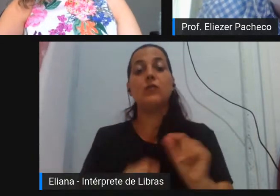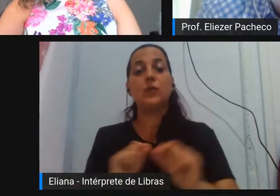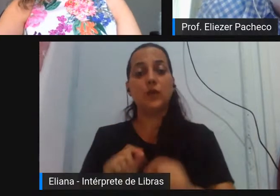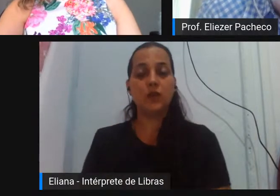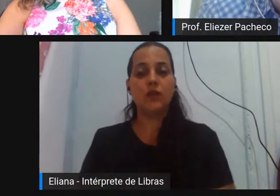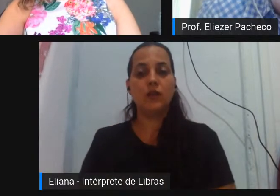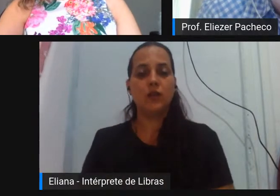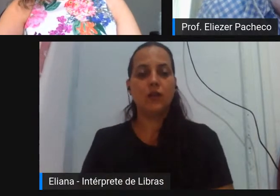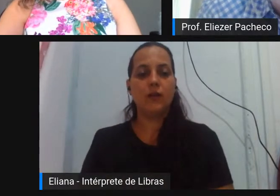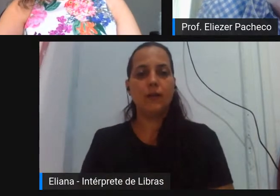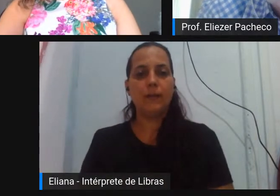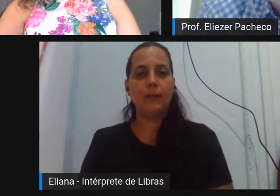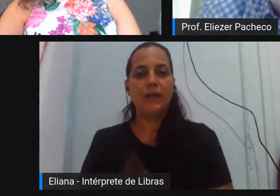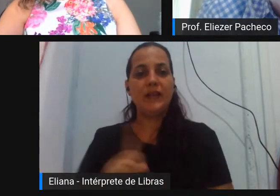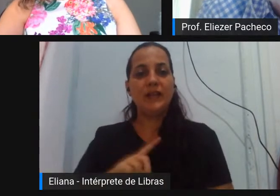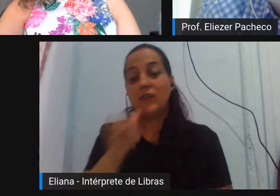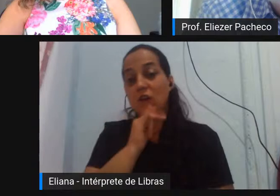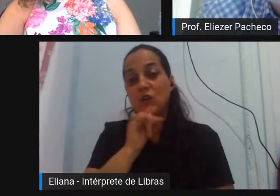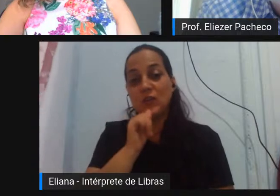hoje, foi o Mulheres Mil.